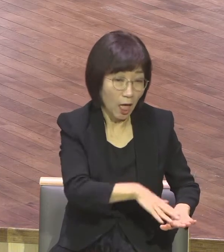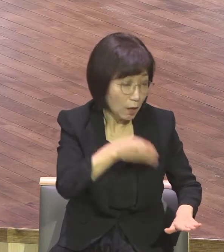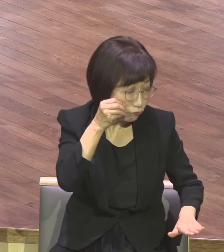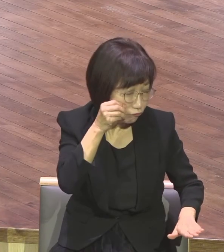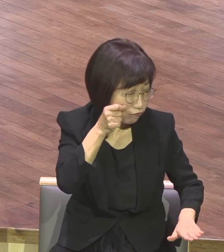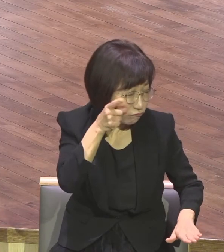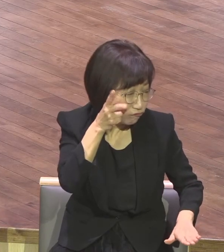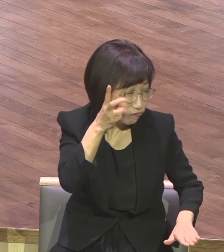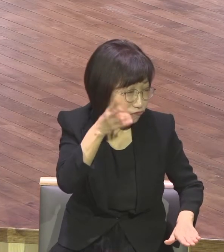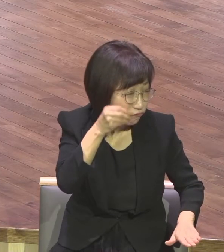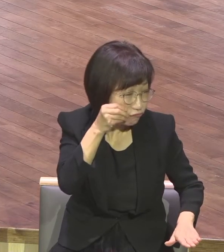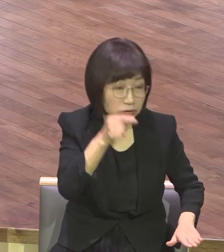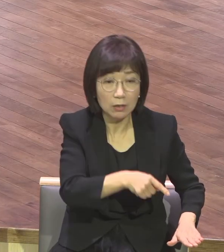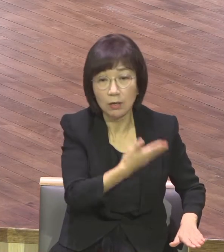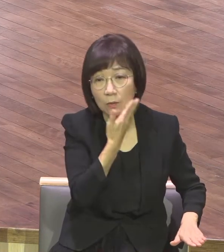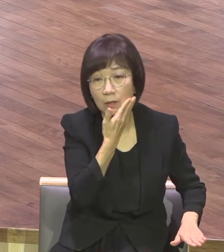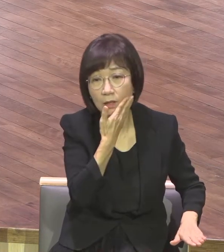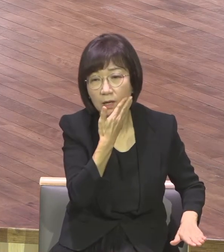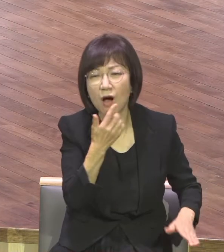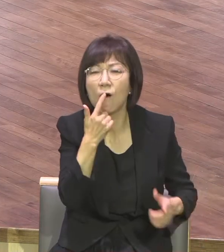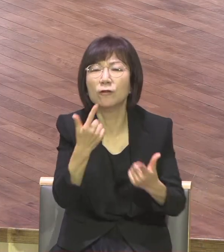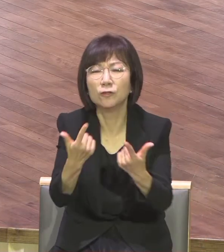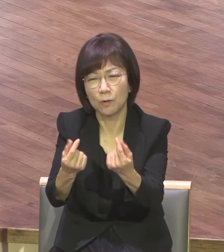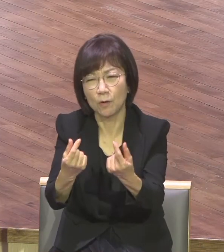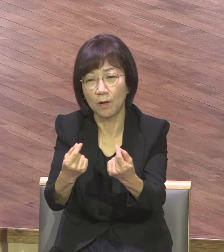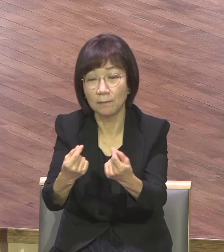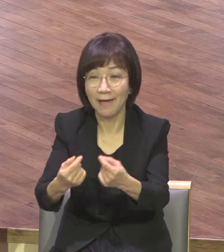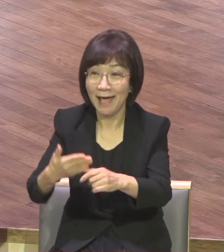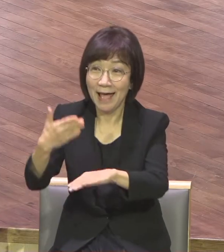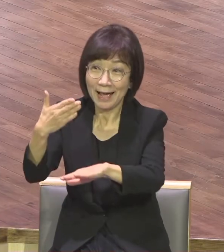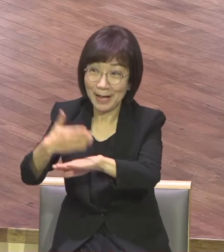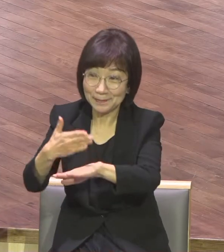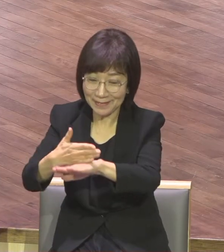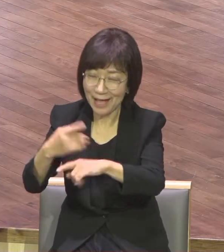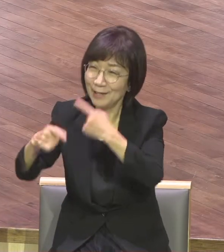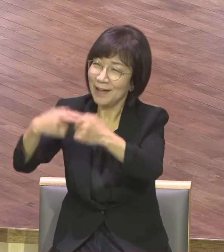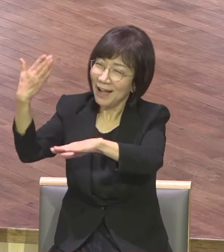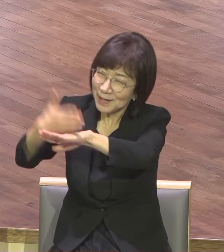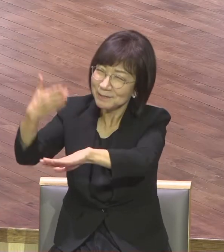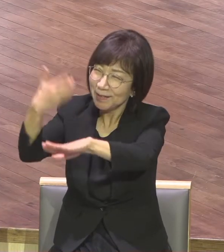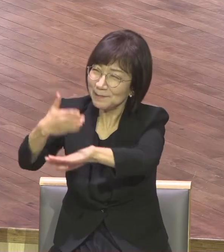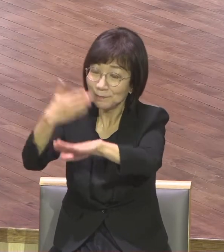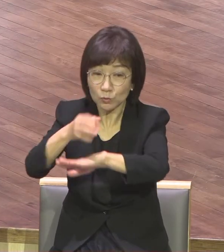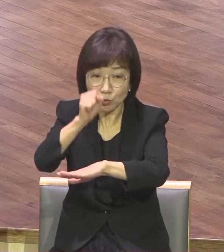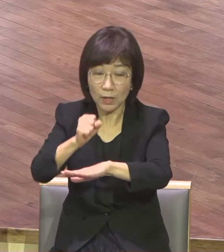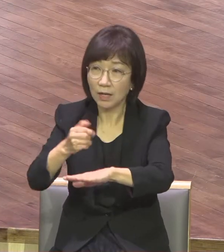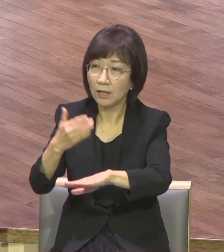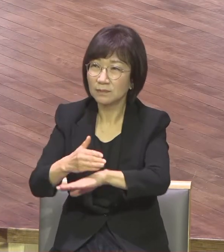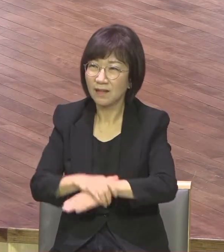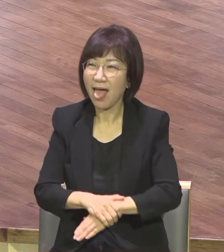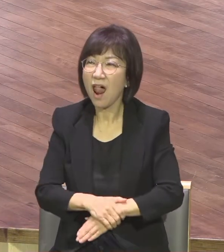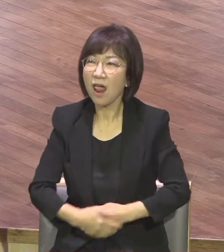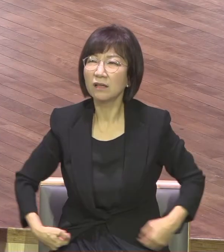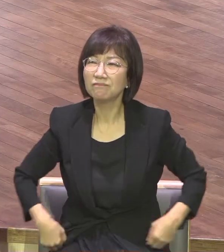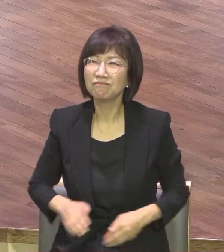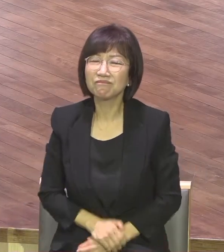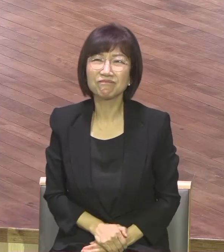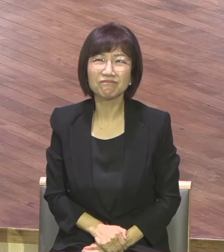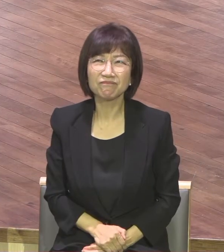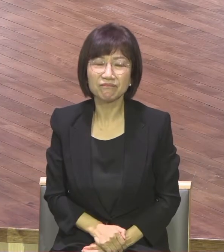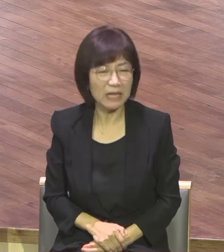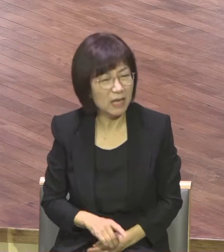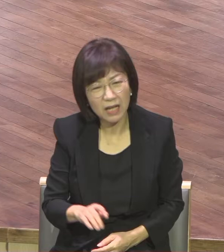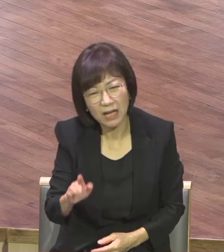없잖아요. 감사도 마찬가지요. 하나님 앞에서 감사 고백하는 것은 말할 것도 없고 모든 관계